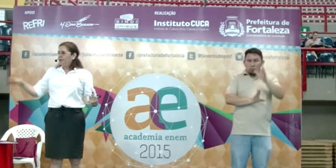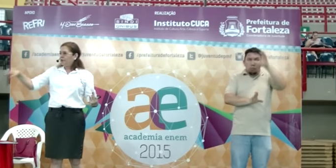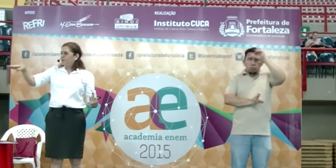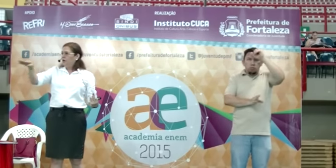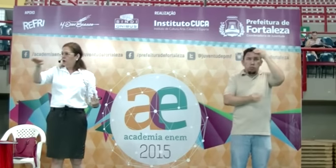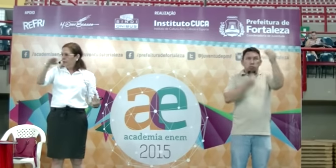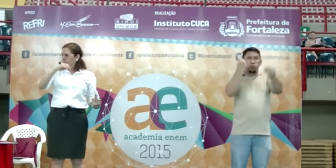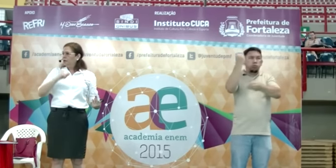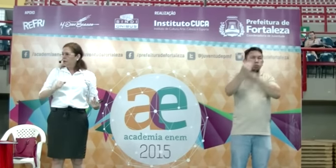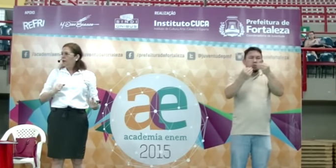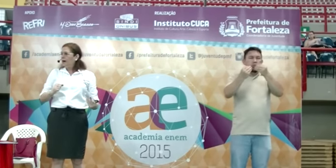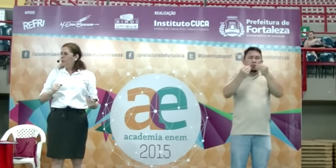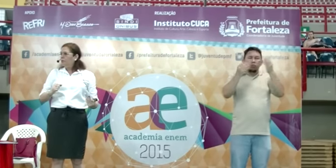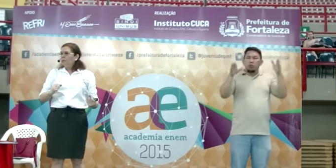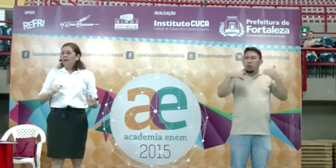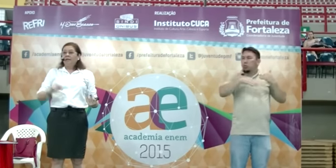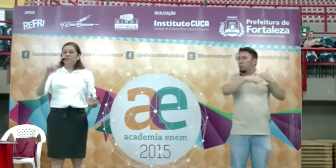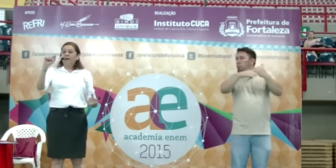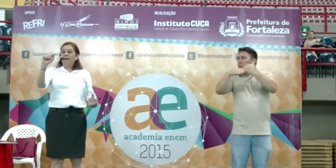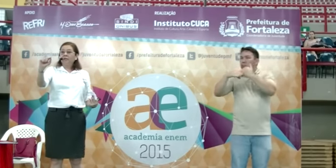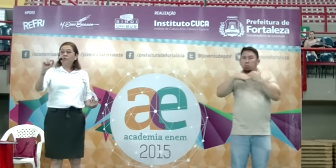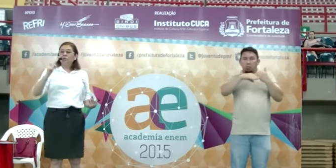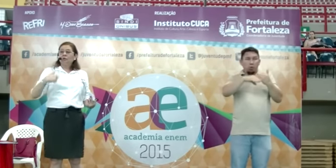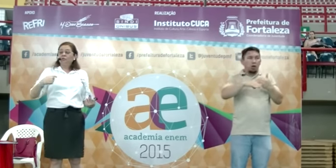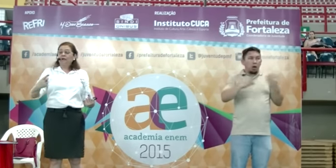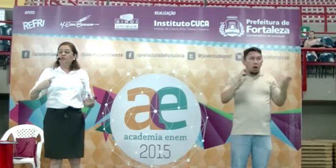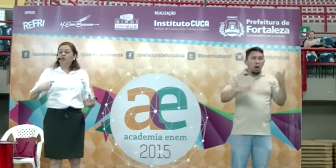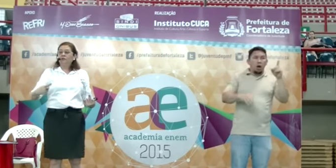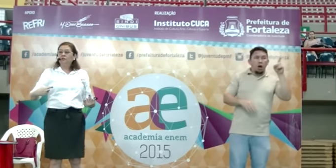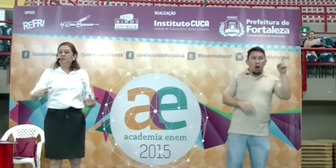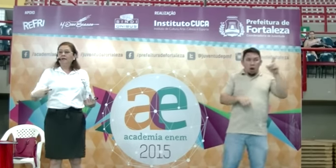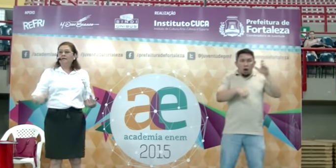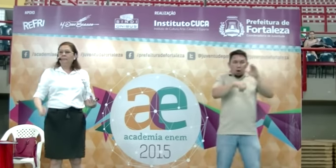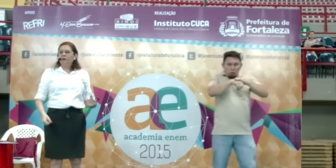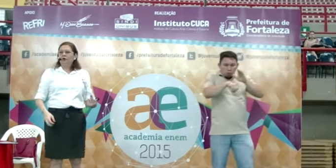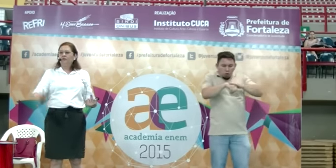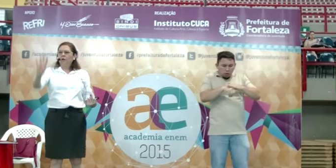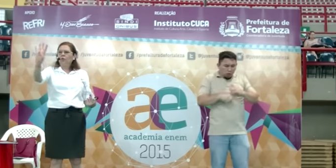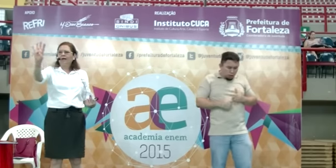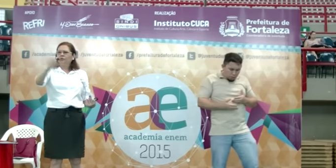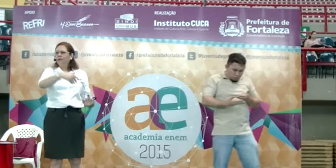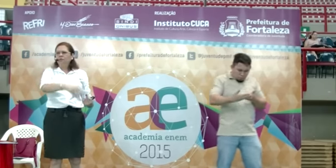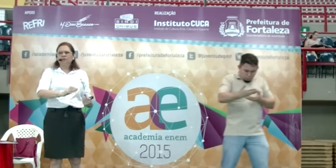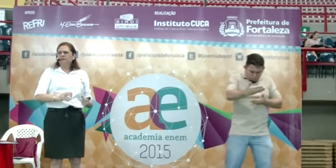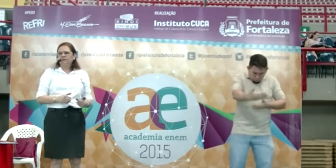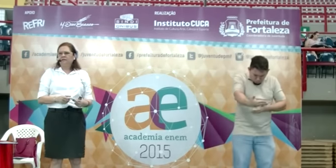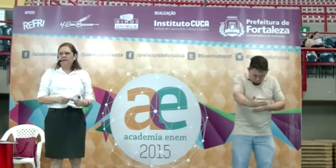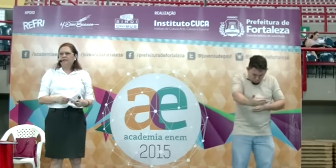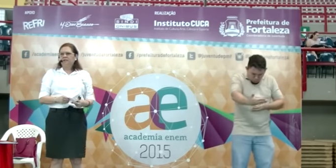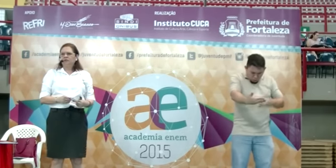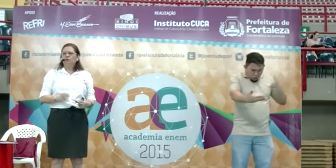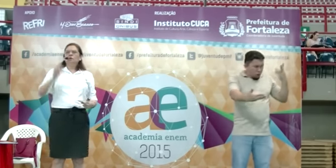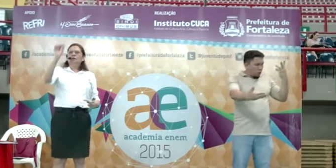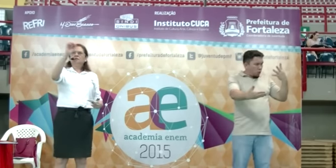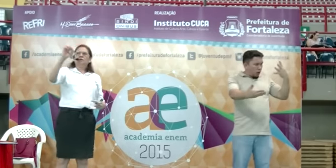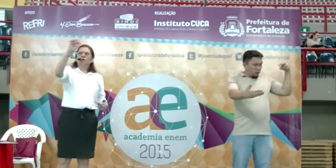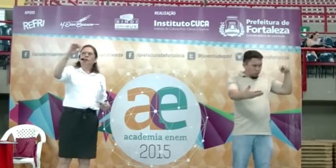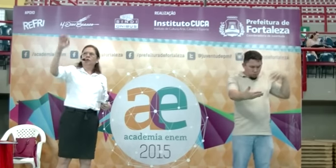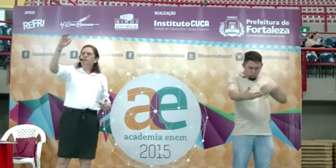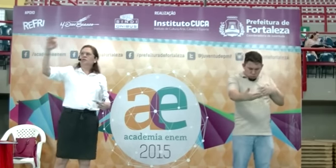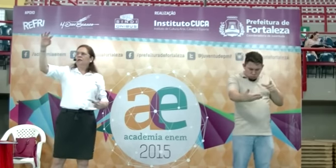mundo aprender de forma igual. É diferente de quando está só você e a prova. Em 4 minutos você faz